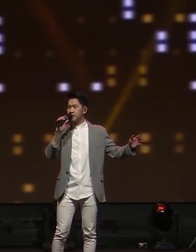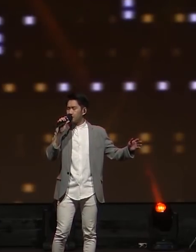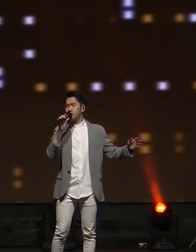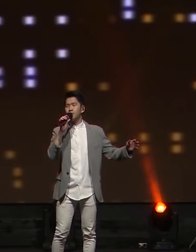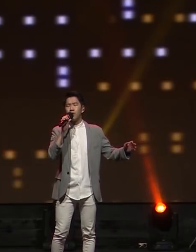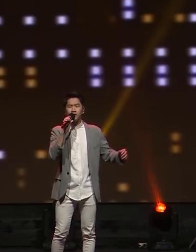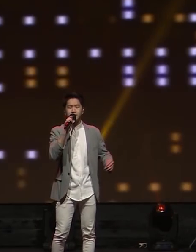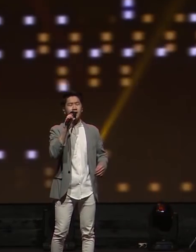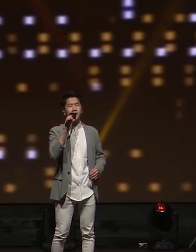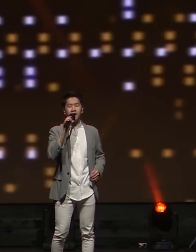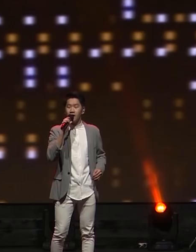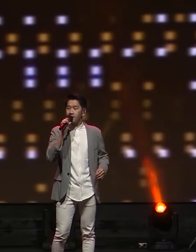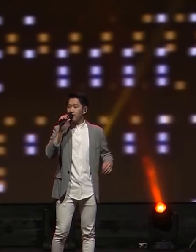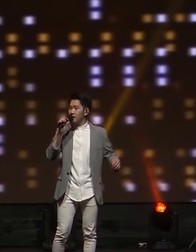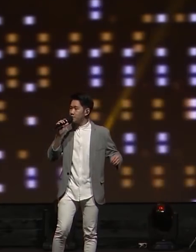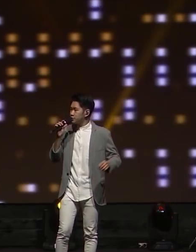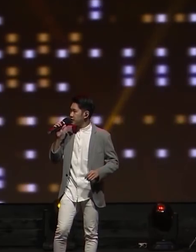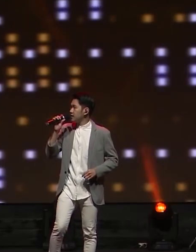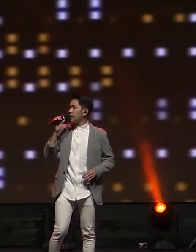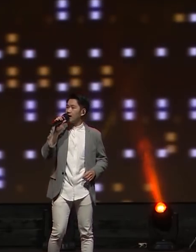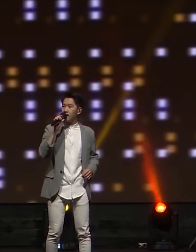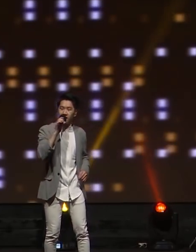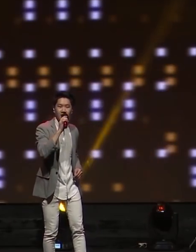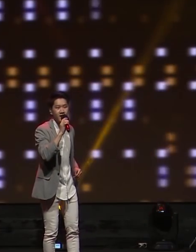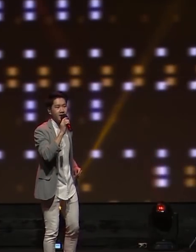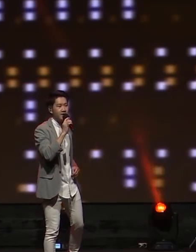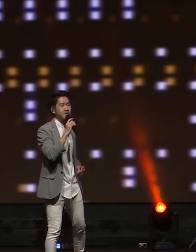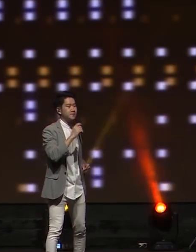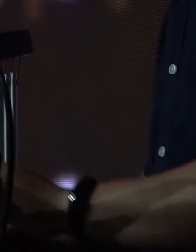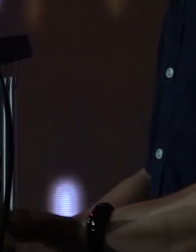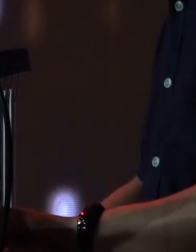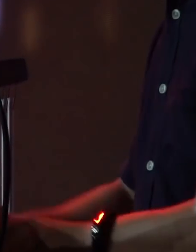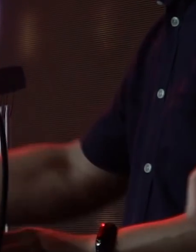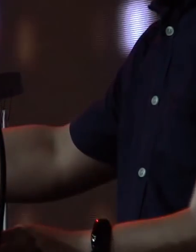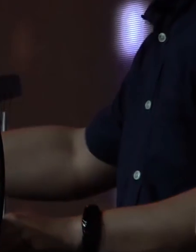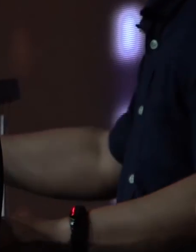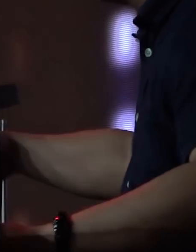sebab ada kuasa dalam pujian.